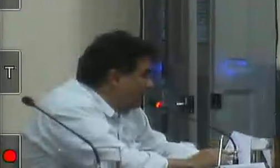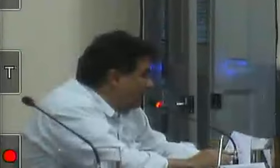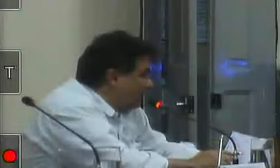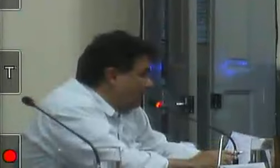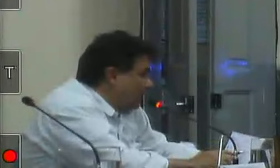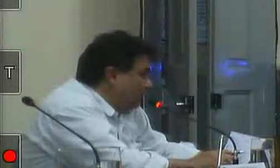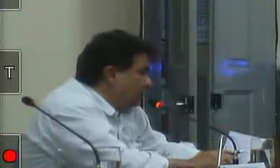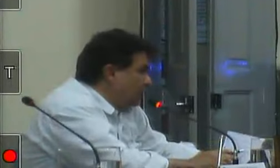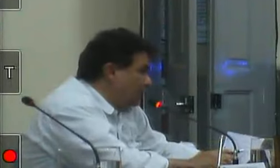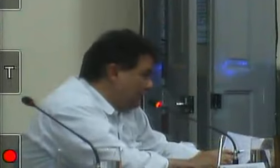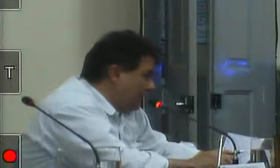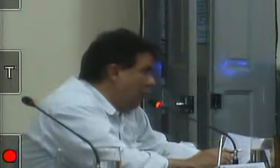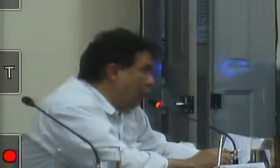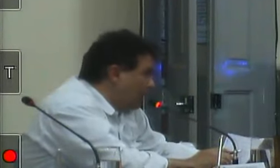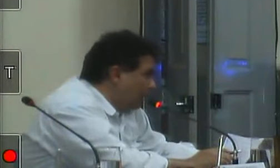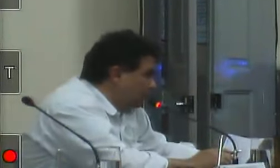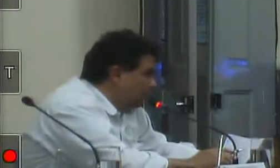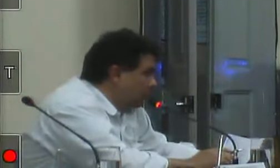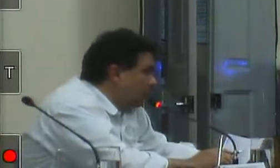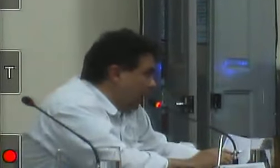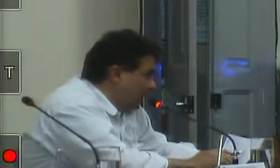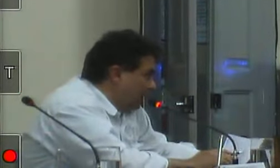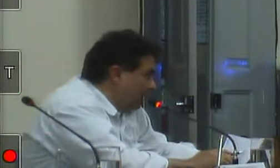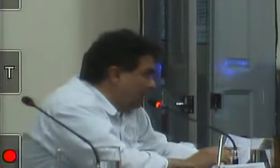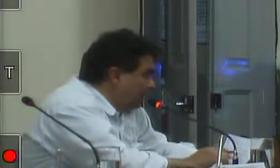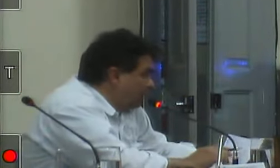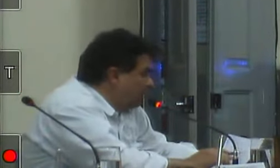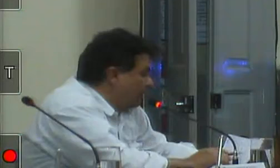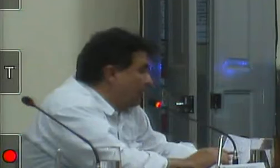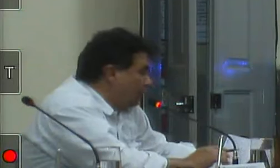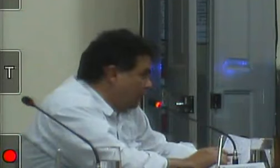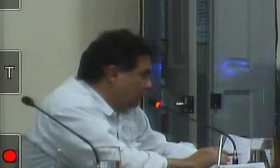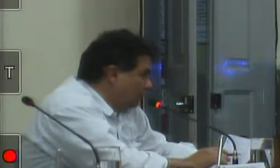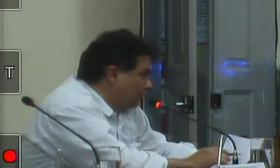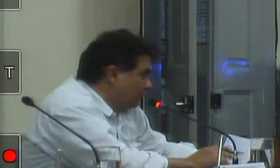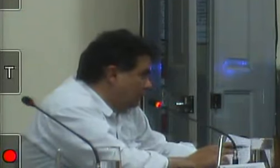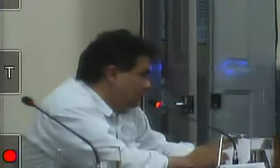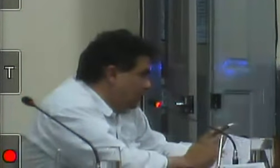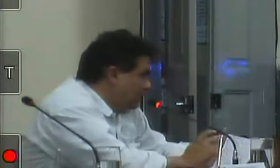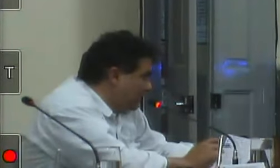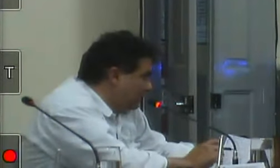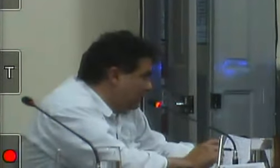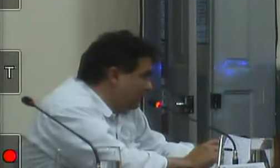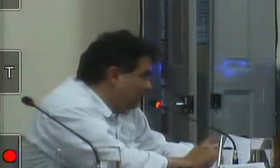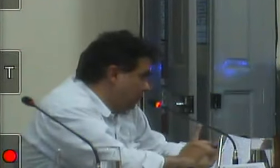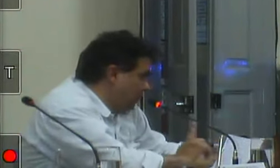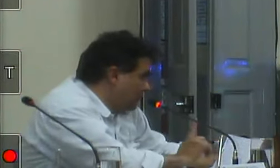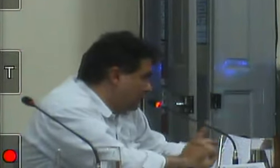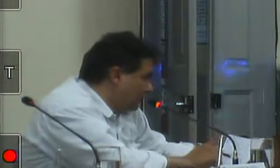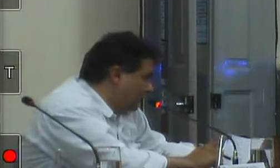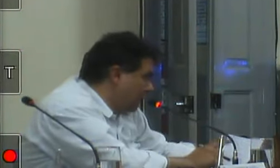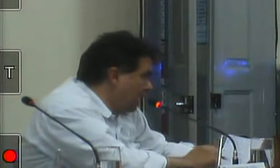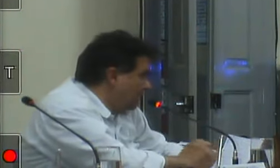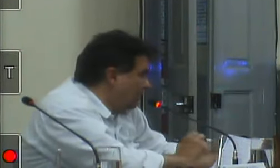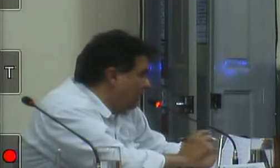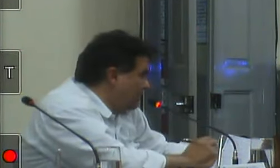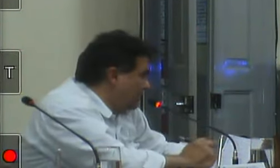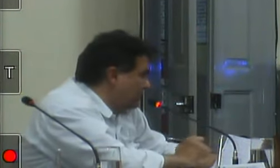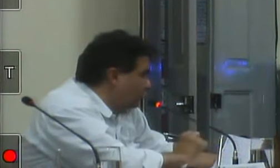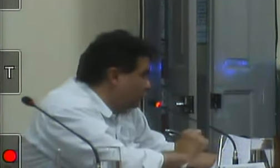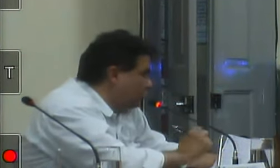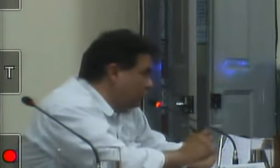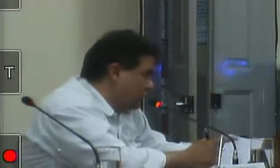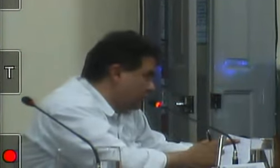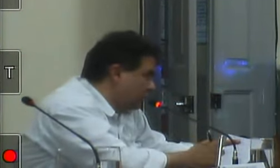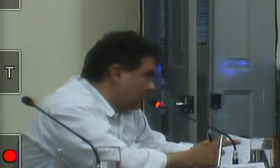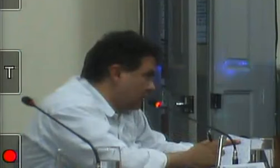como é que está o andamento? Vocês preveem aumento, PEMAC? Vocês preveem aumento de receita com a visita do PEMAC, com a apresentação